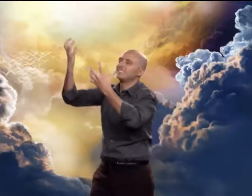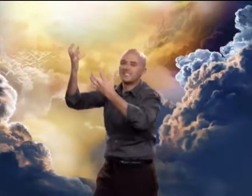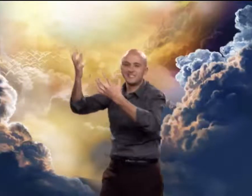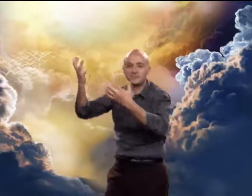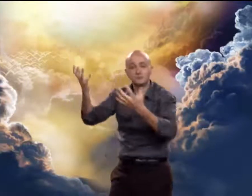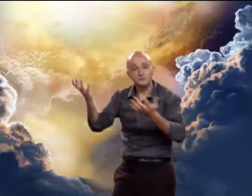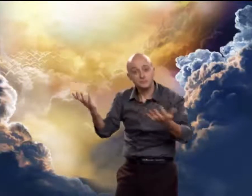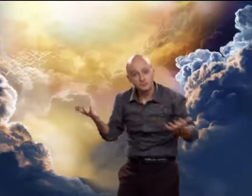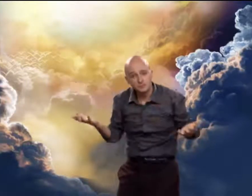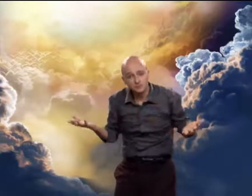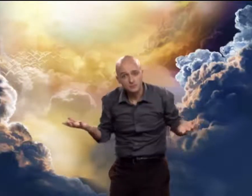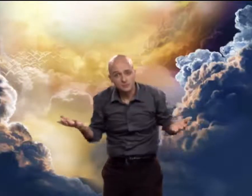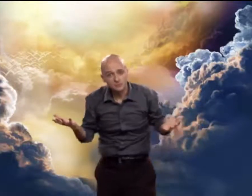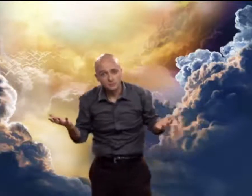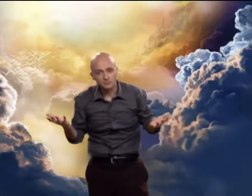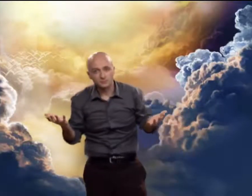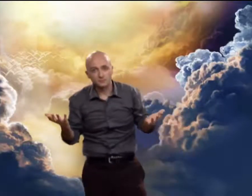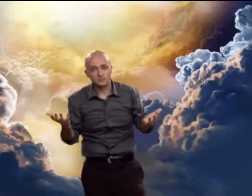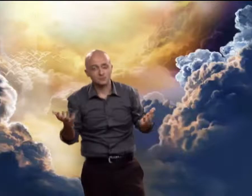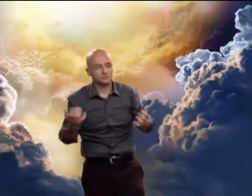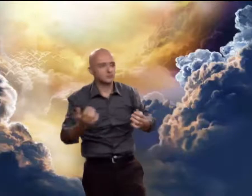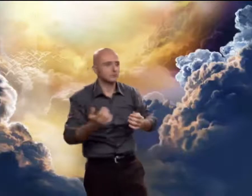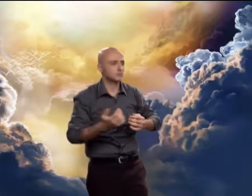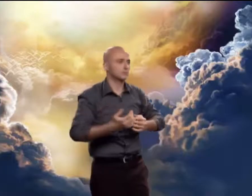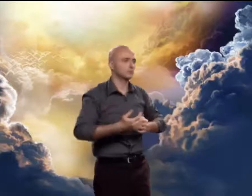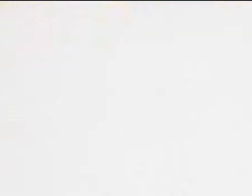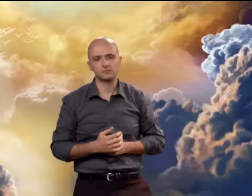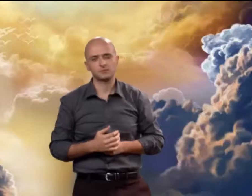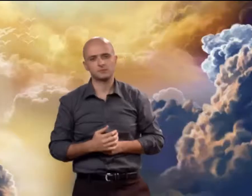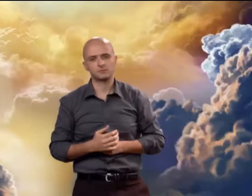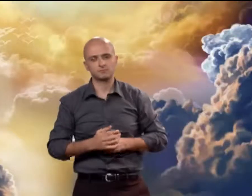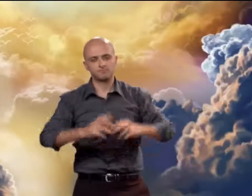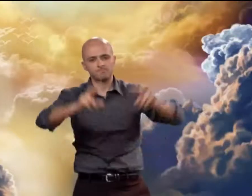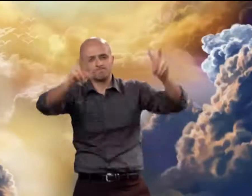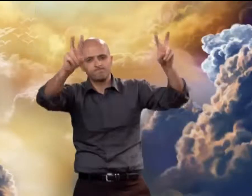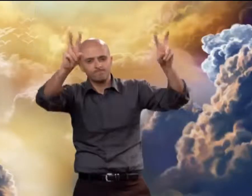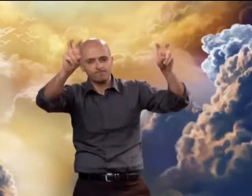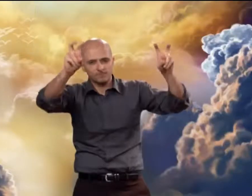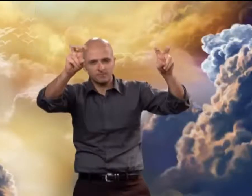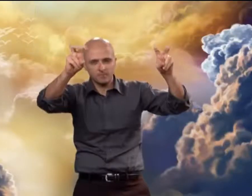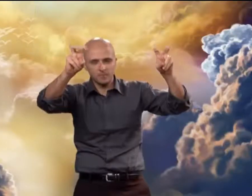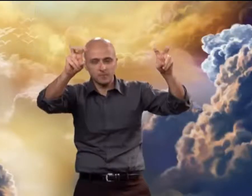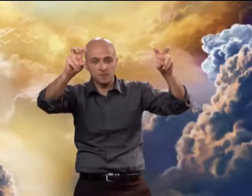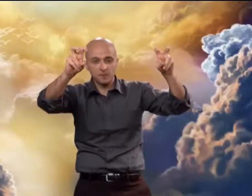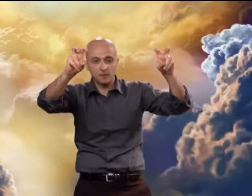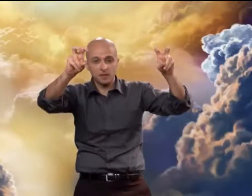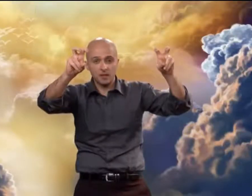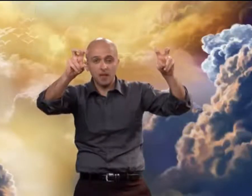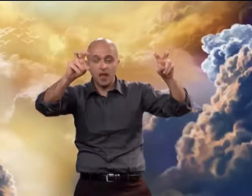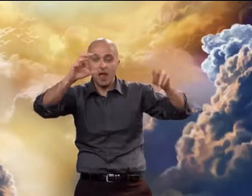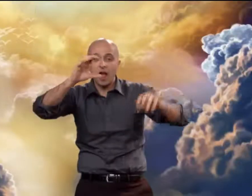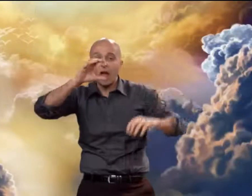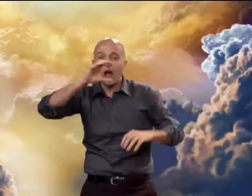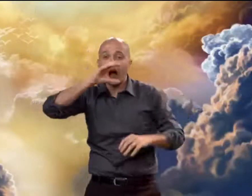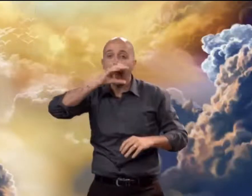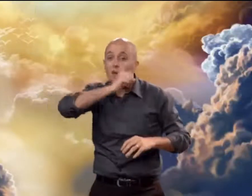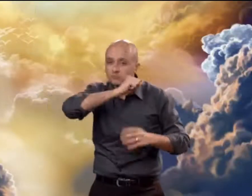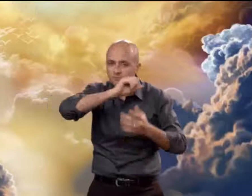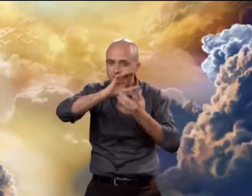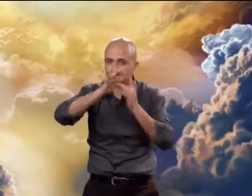terra, pessoas fiéis, obedientes à voz do Espírito de Deus e aos ensinamentos de sua palavra, devem proclamar essa advertência.